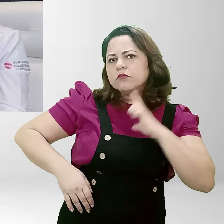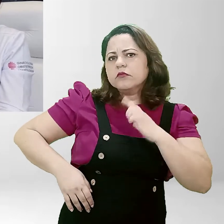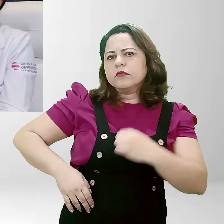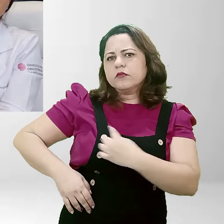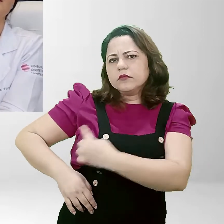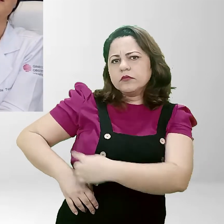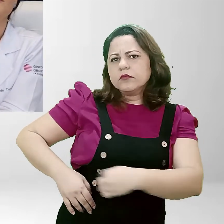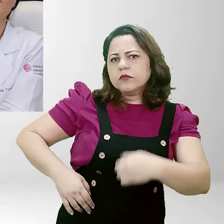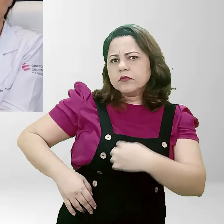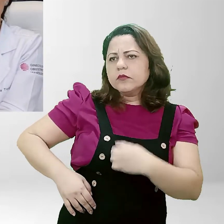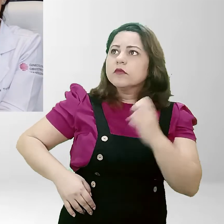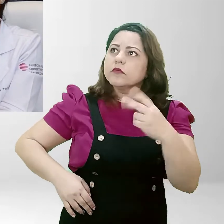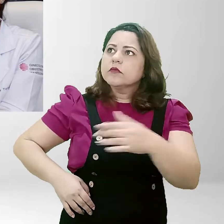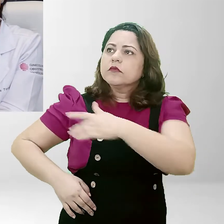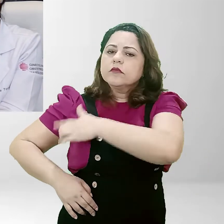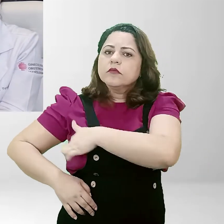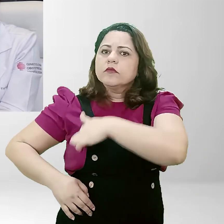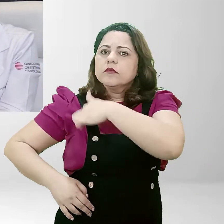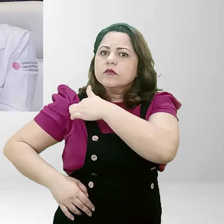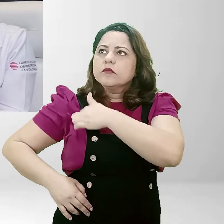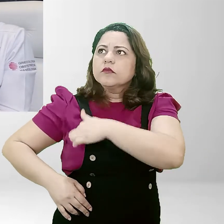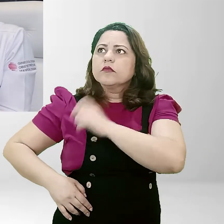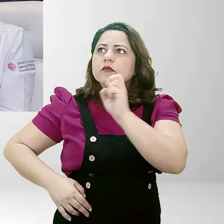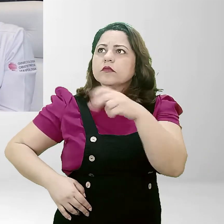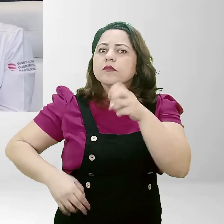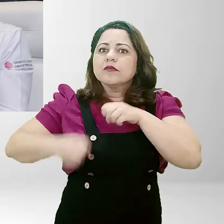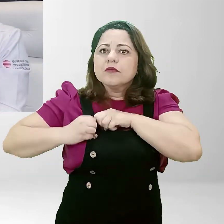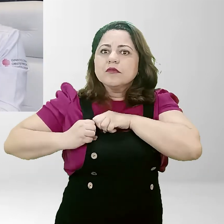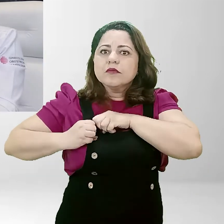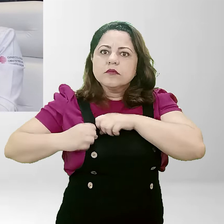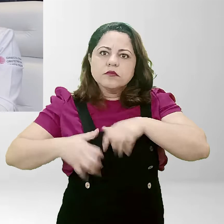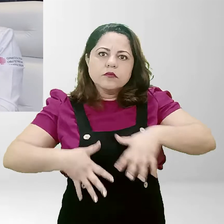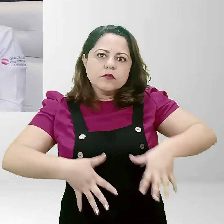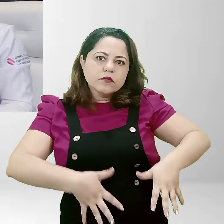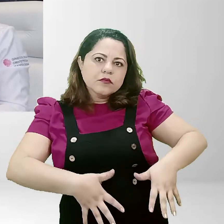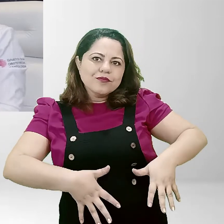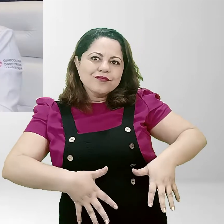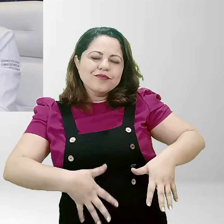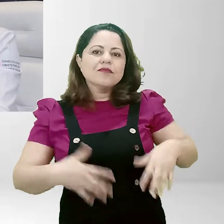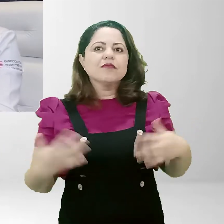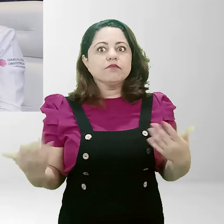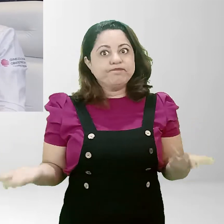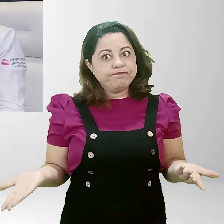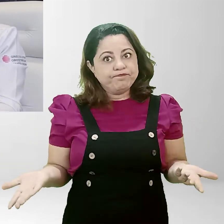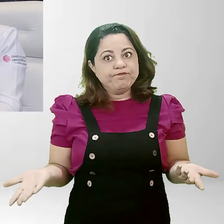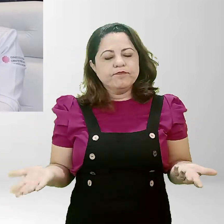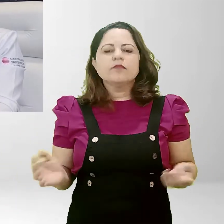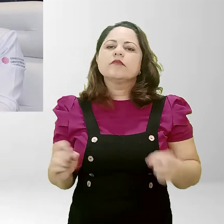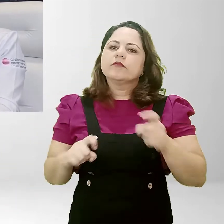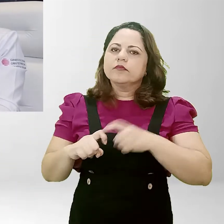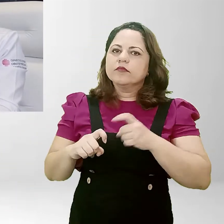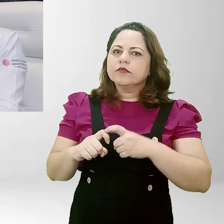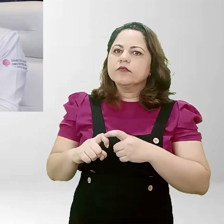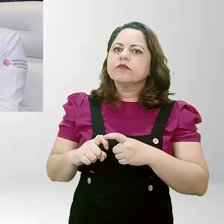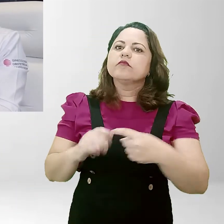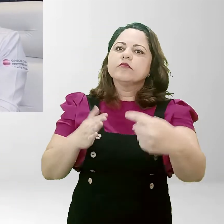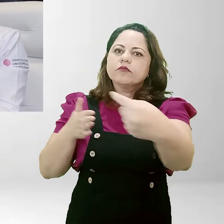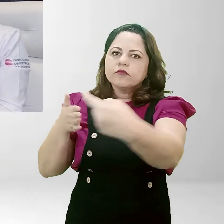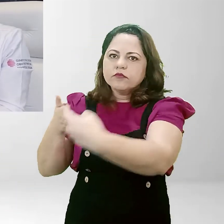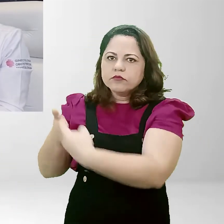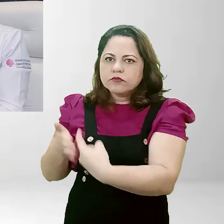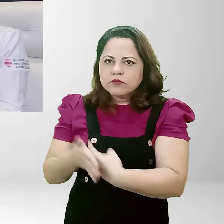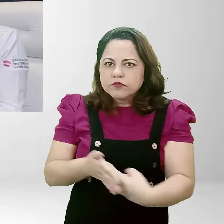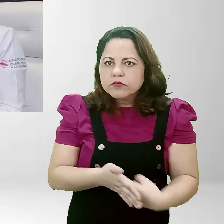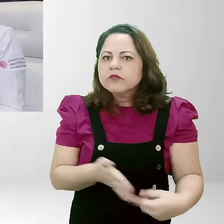da axila teve manifestação em outros órgãos, e a partir daí traçar a trajetória de tratamento.